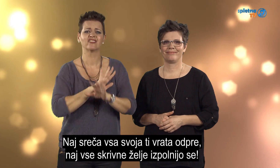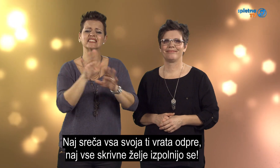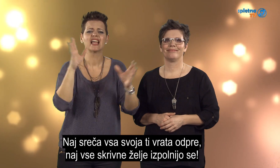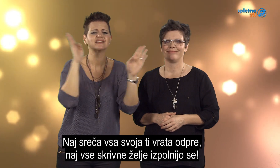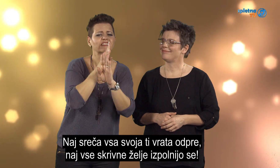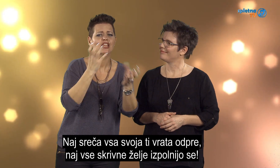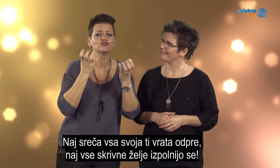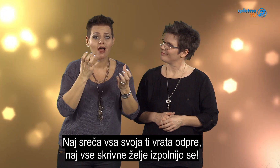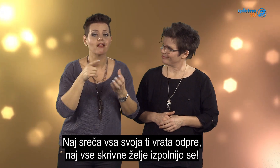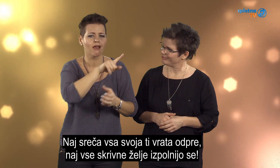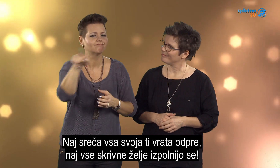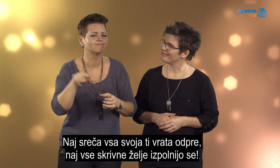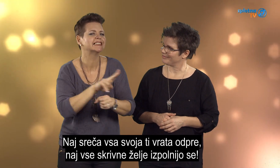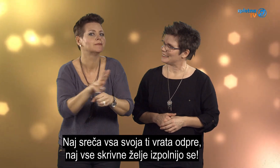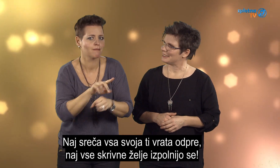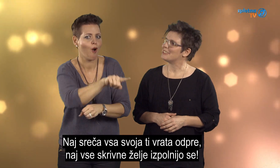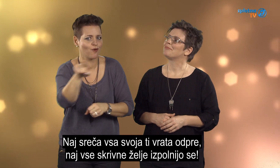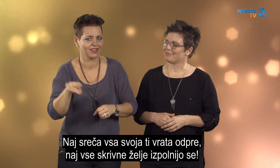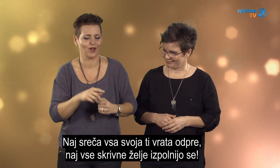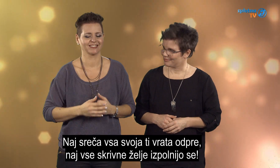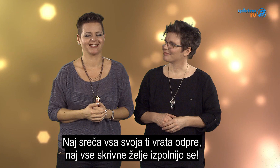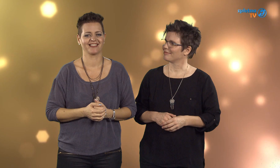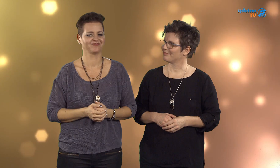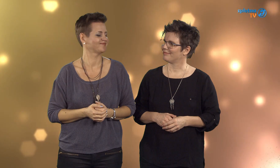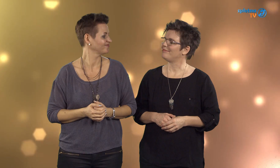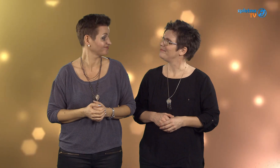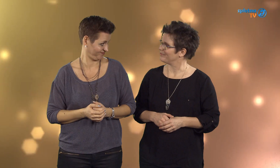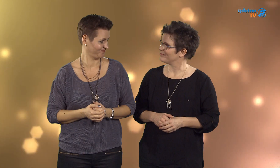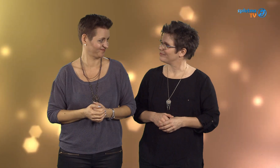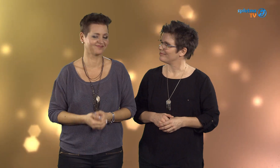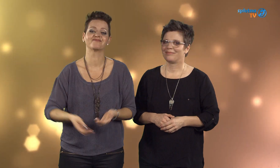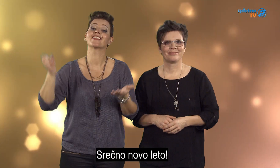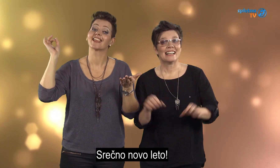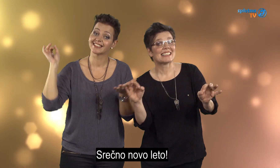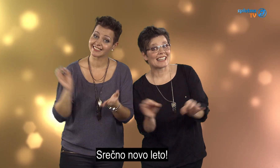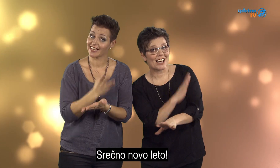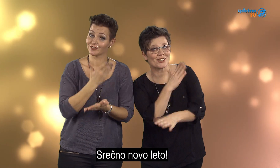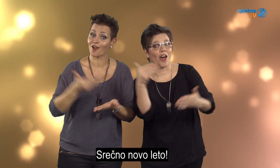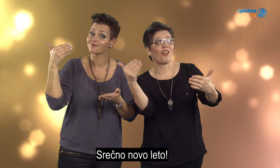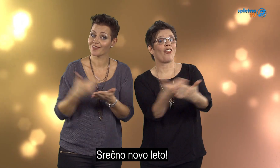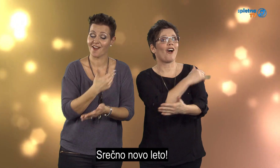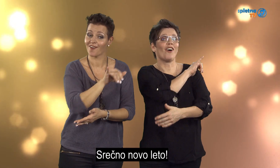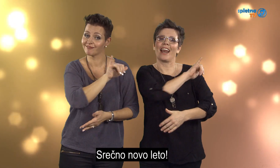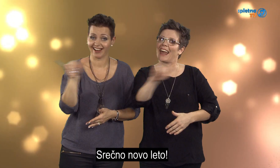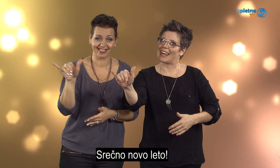naj se skrivne želje izpolnijo vse. Srečno novo leto!